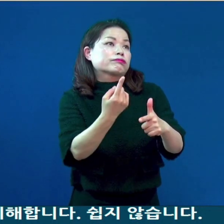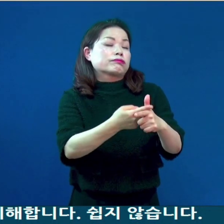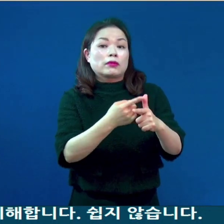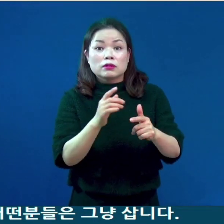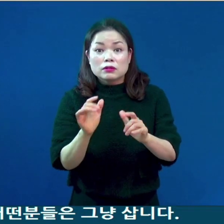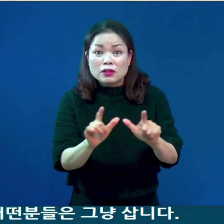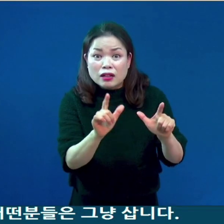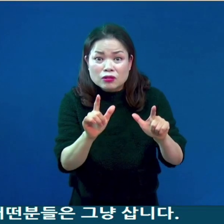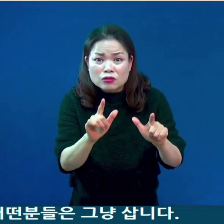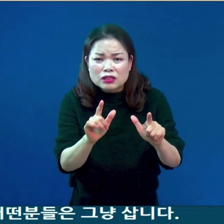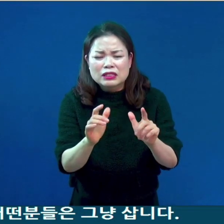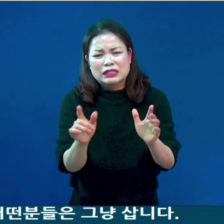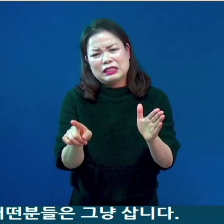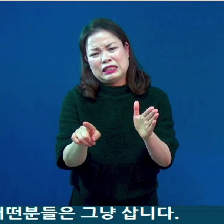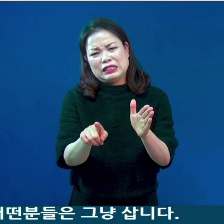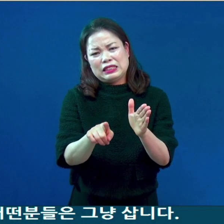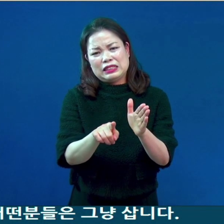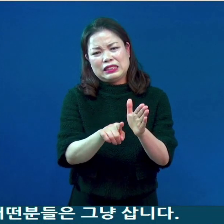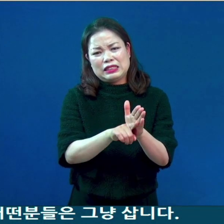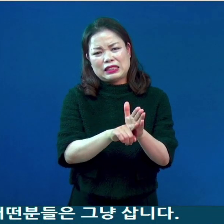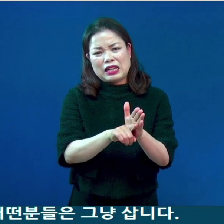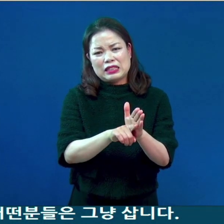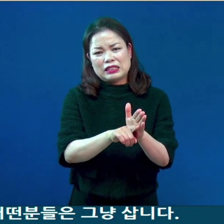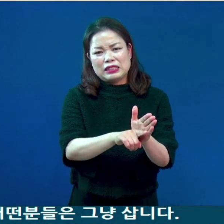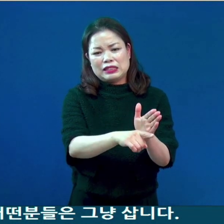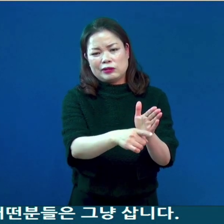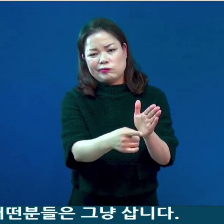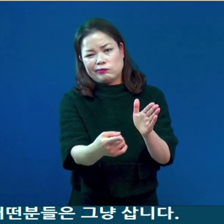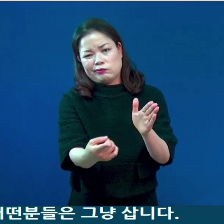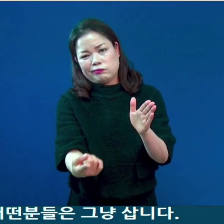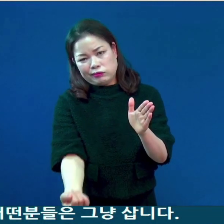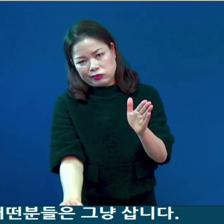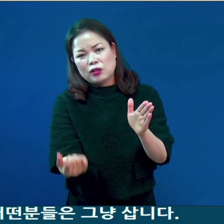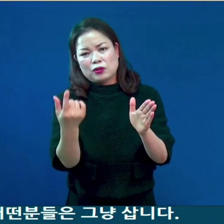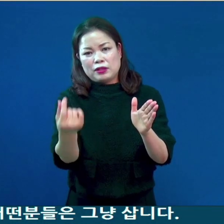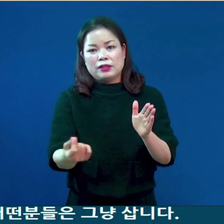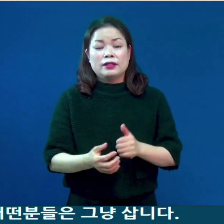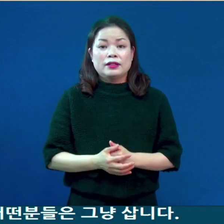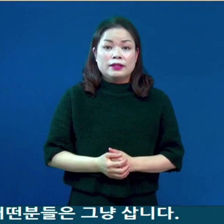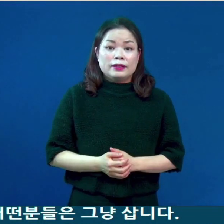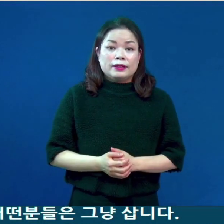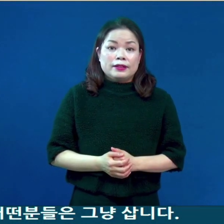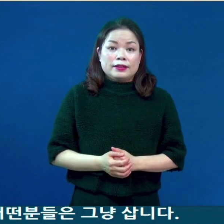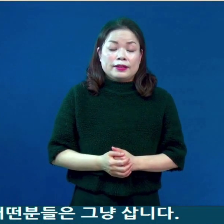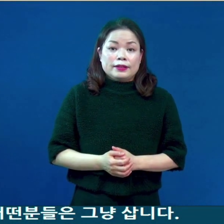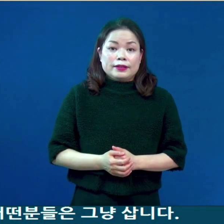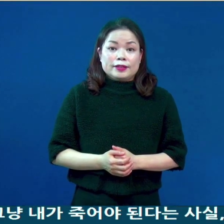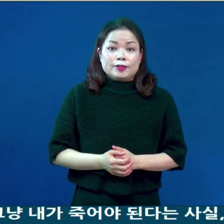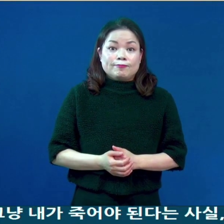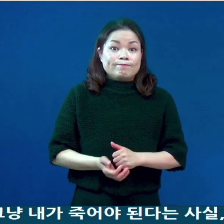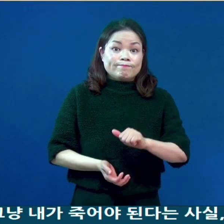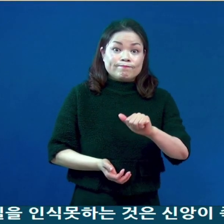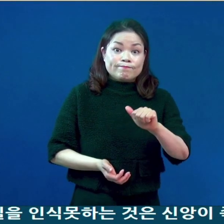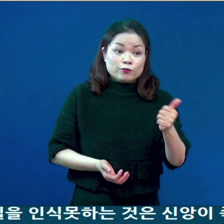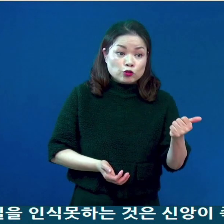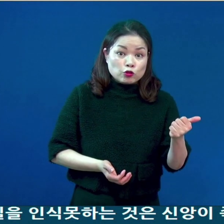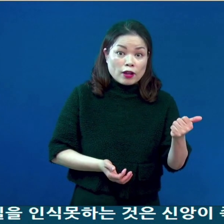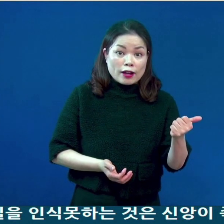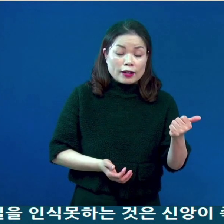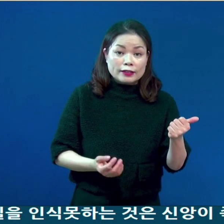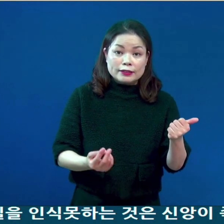것은 신앙이 죽어있는 모습이라 볼 수 있겠습니다. 자, 죽어야